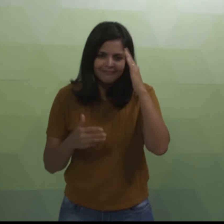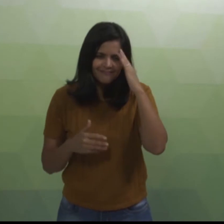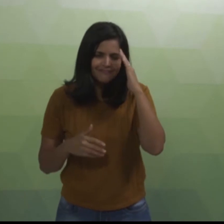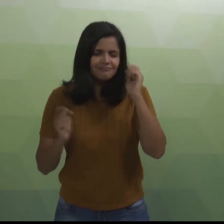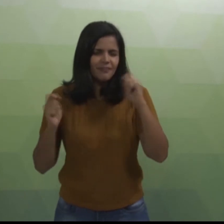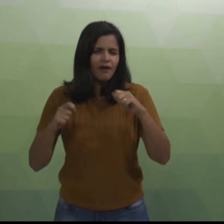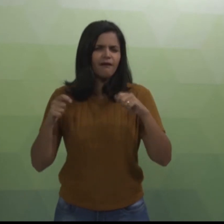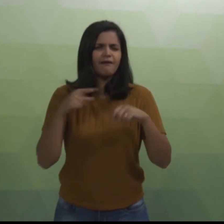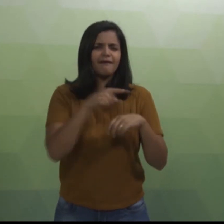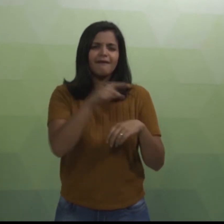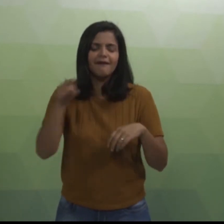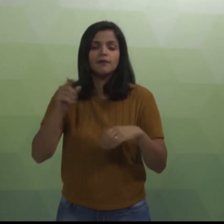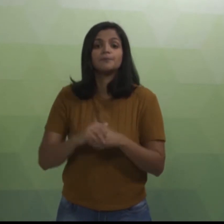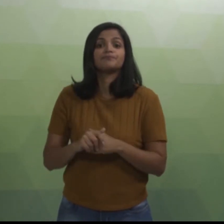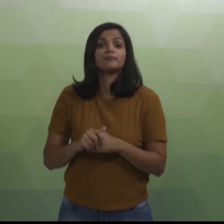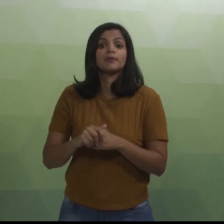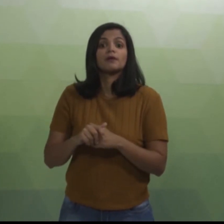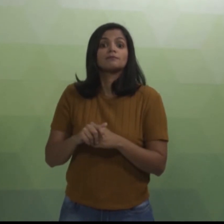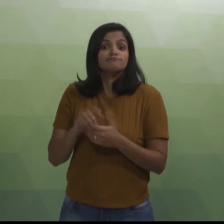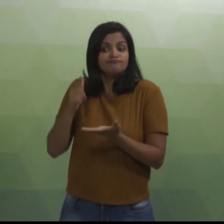devo falar que ele foi para o outro lado.